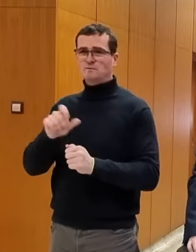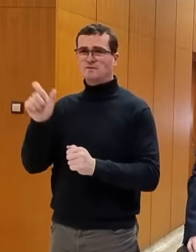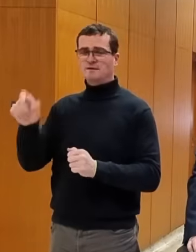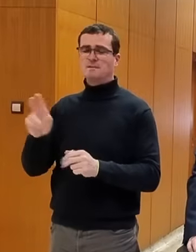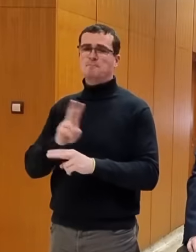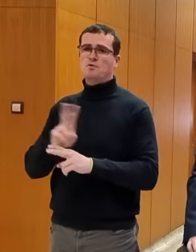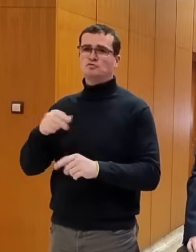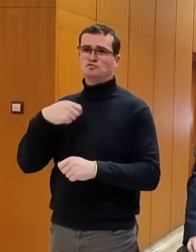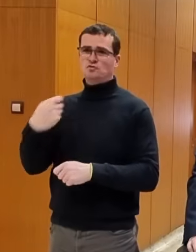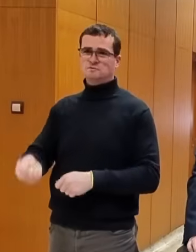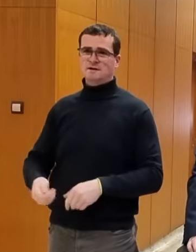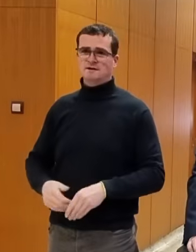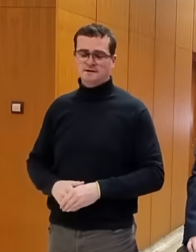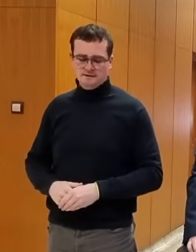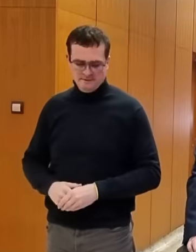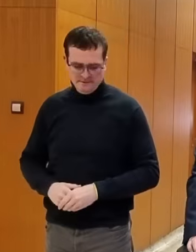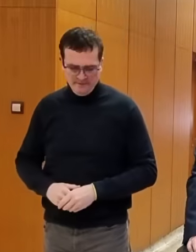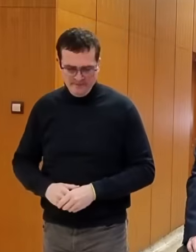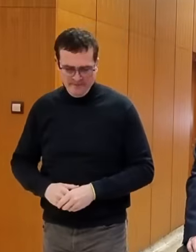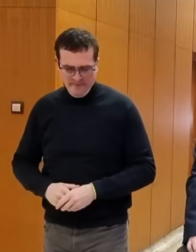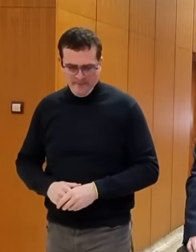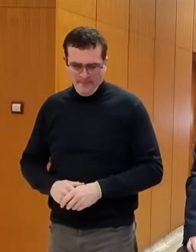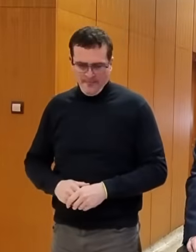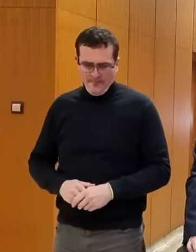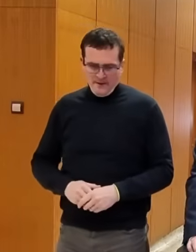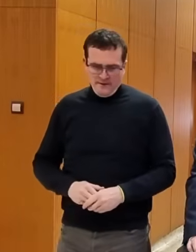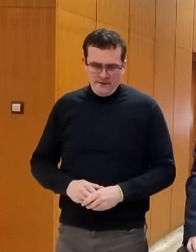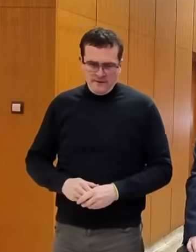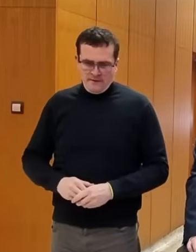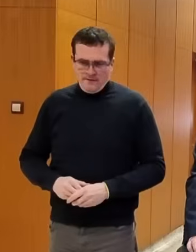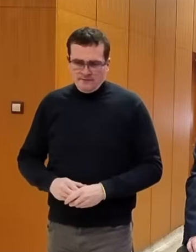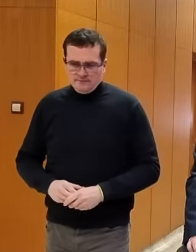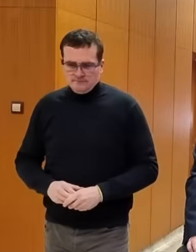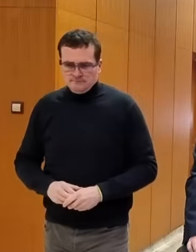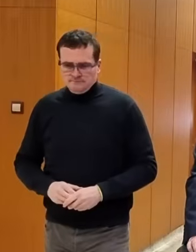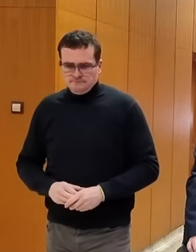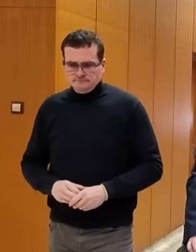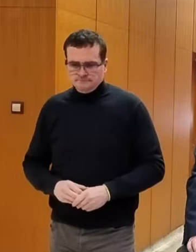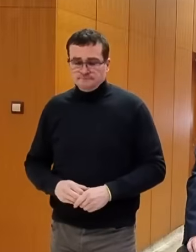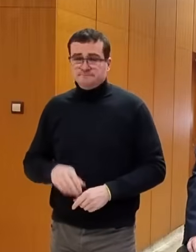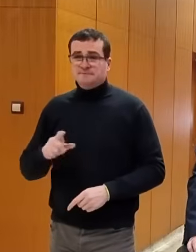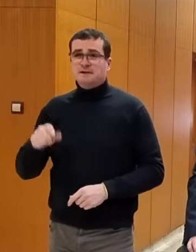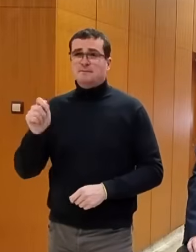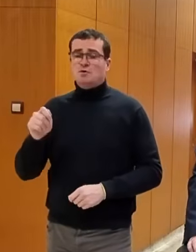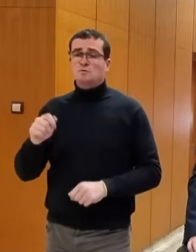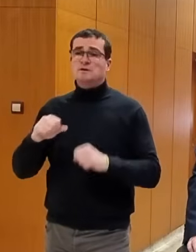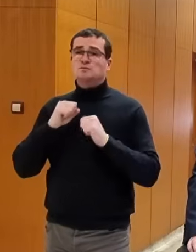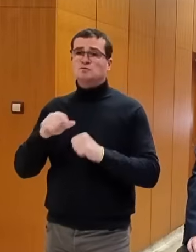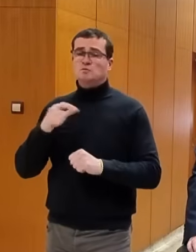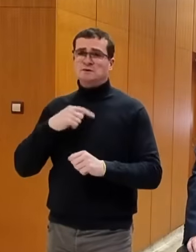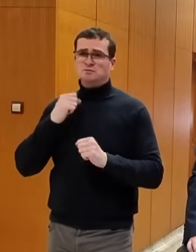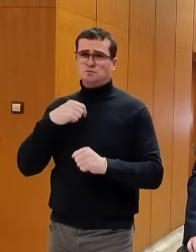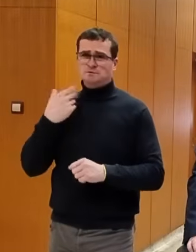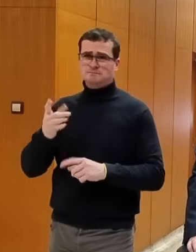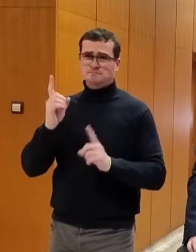obvinený, aké mu boli poskytnuté. A ten musí potom byť preložený samozrejme prokurátorovi a v prípade súdneho konania na